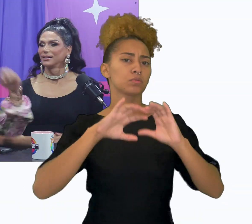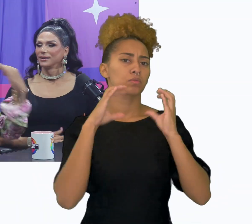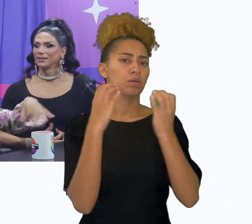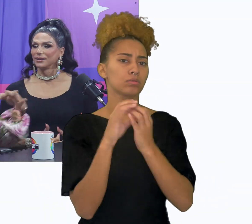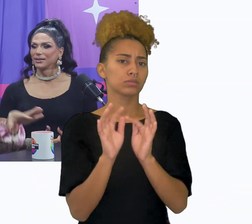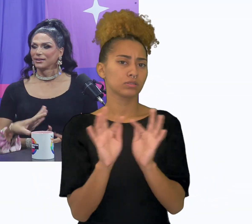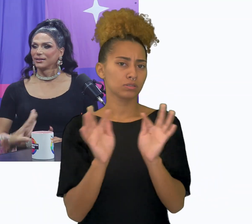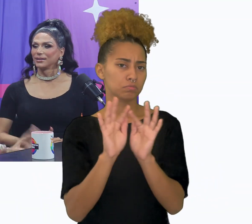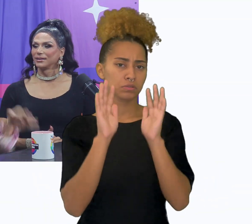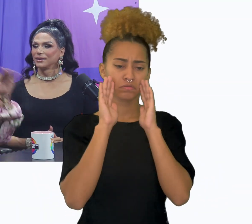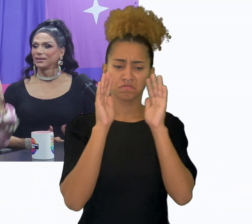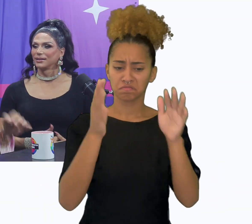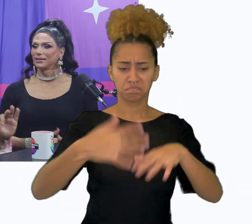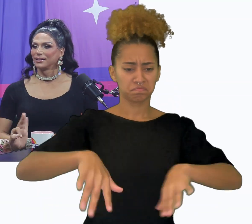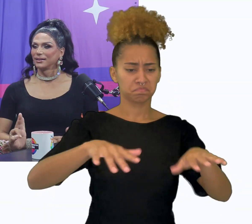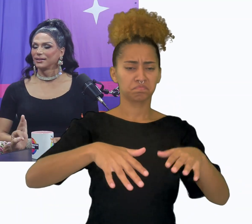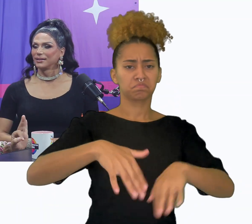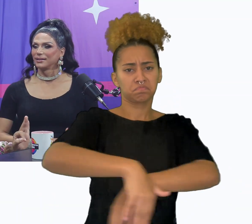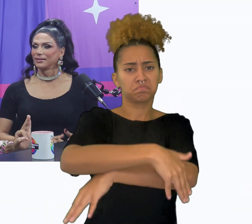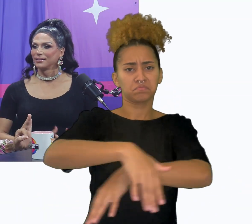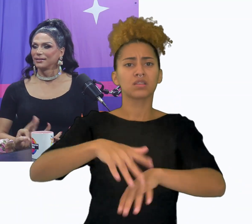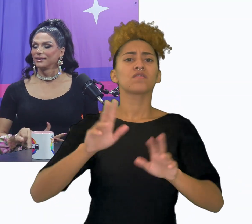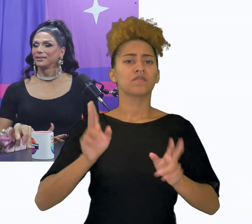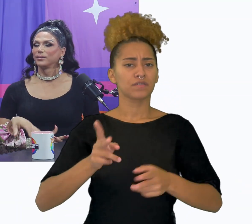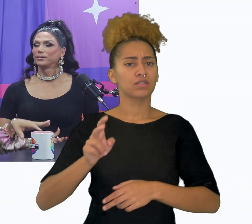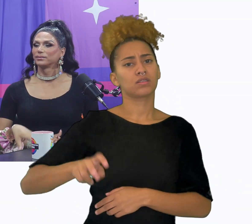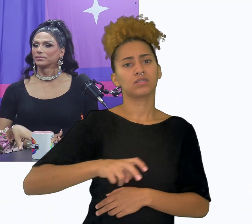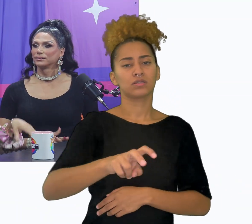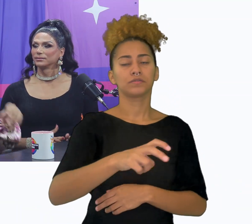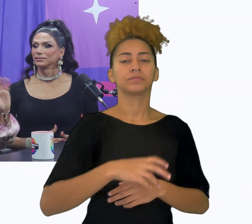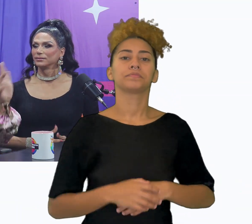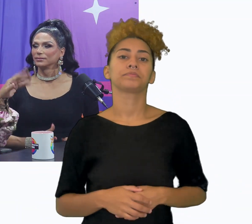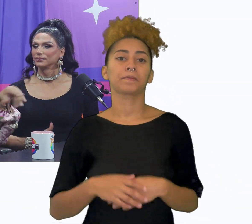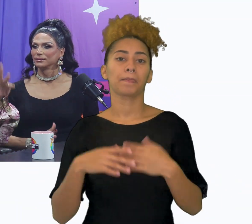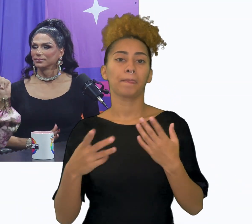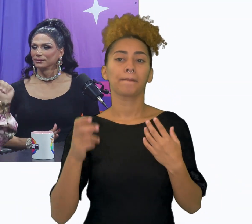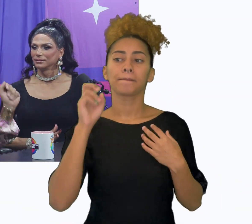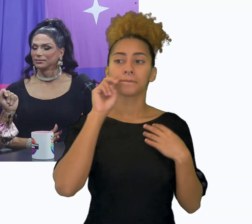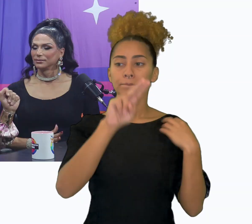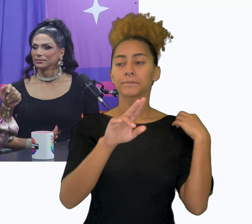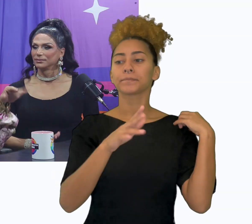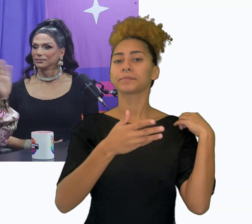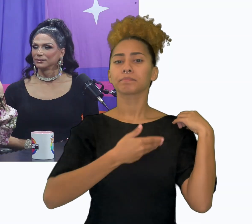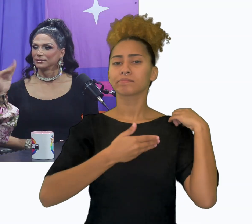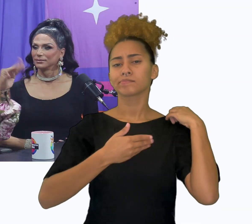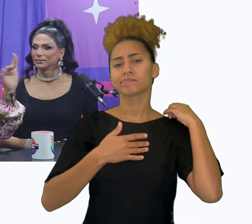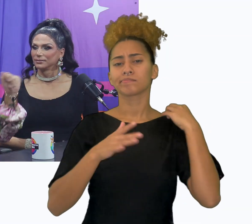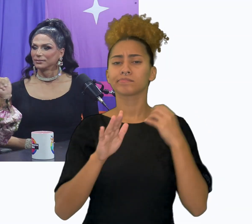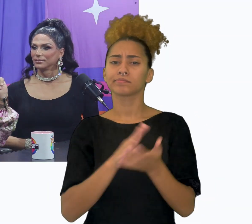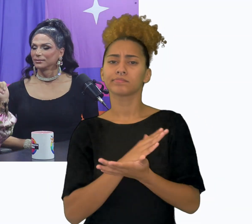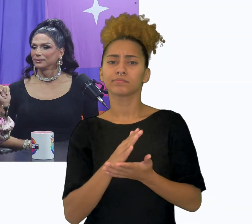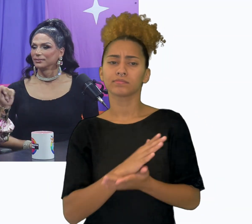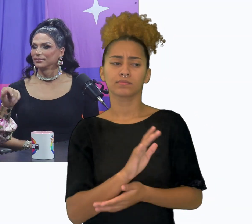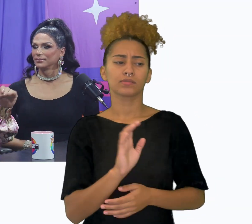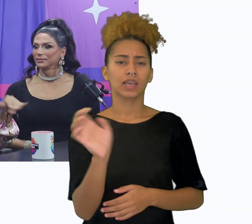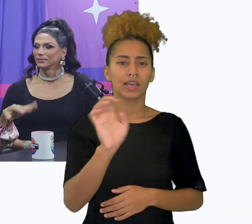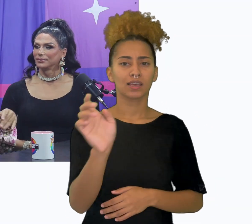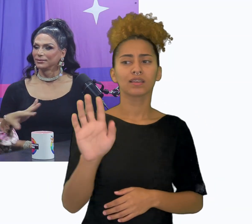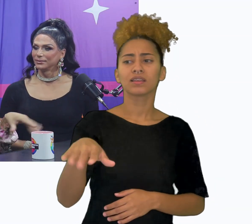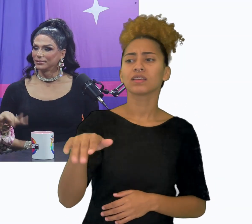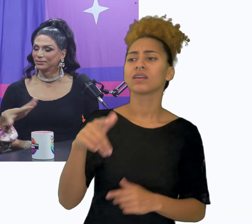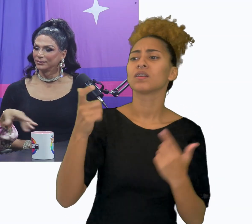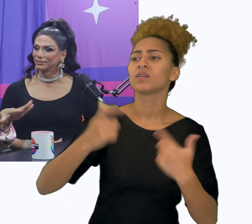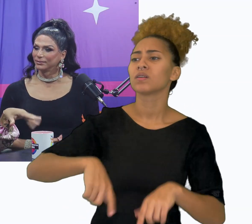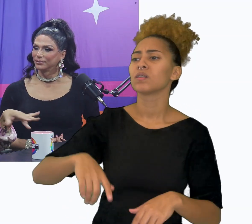mesmo na beira de estrada, que eu vou ficar em Cascavel. Aí eu vejo umas gaysinhas, eu disse, vem cá, menino. Onde é que